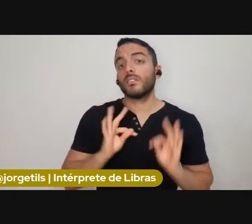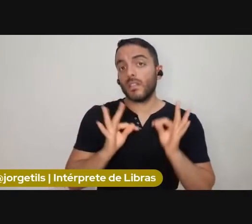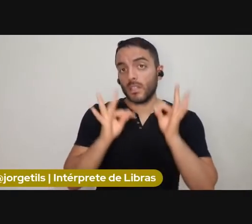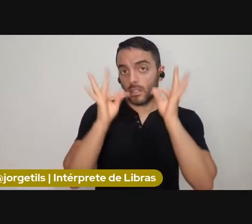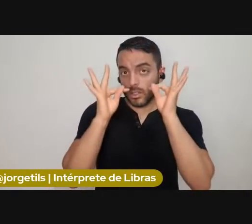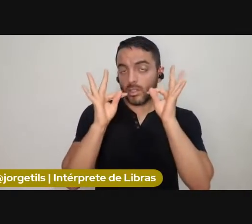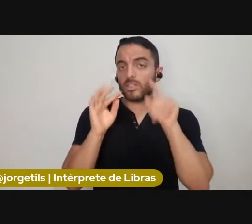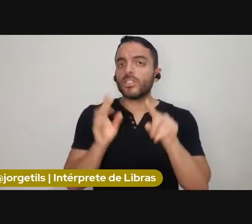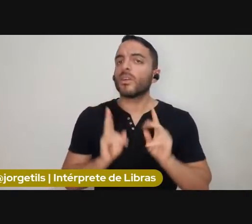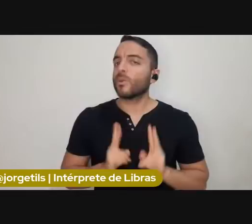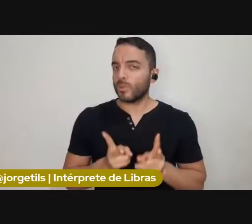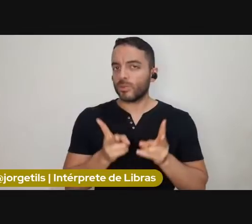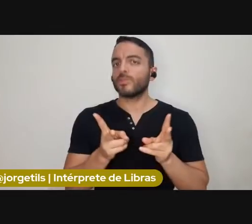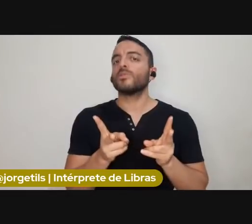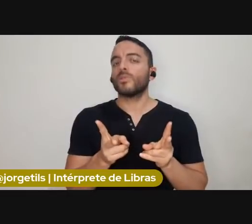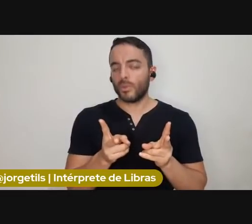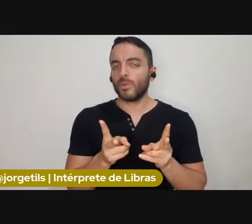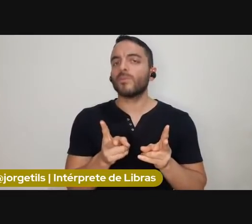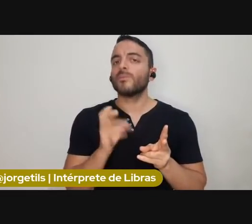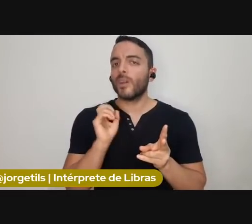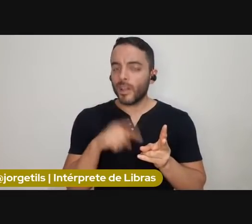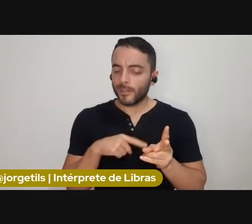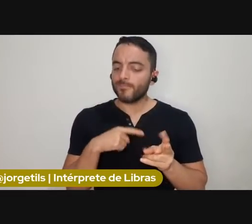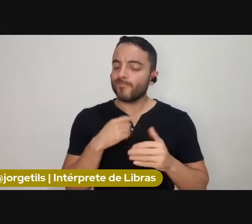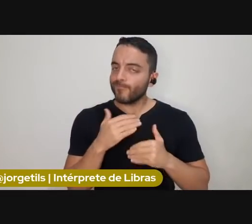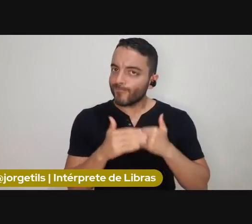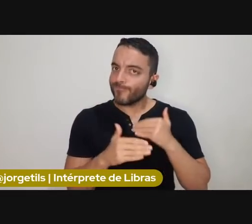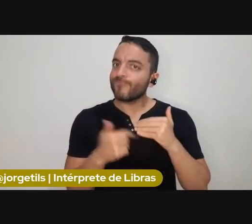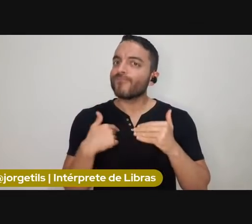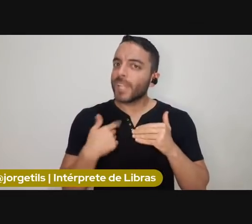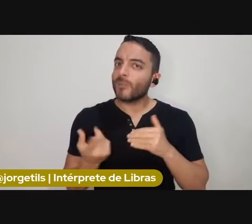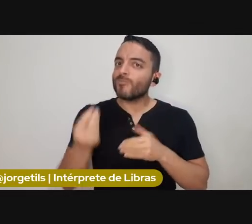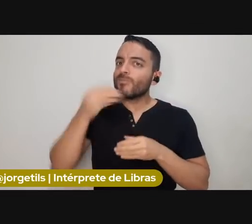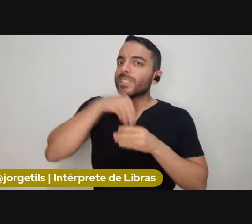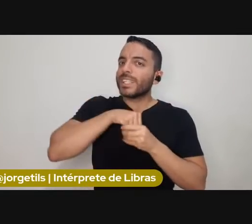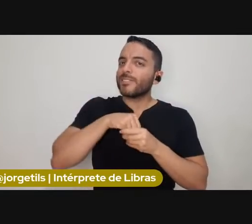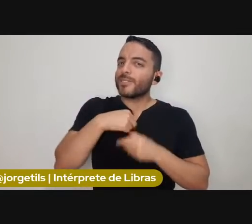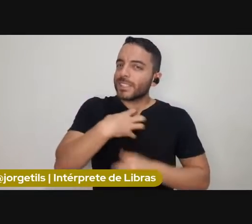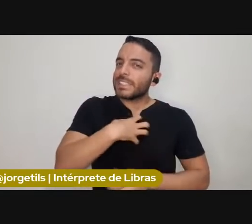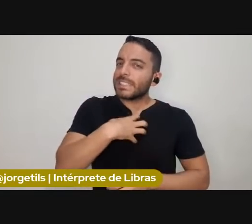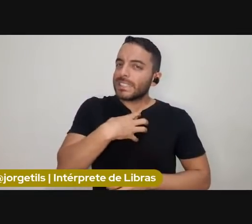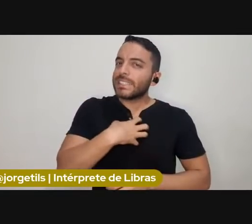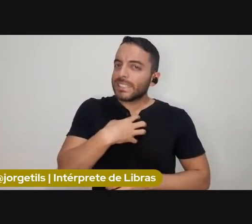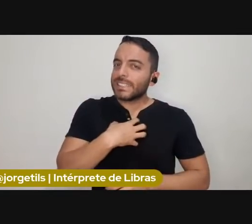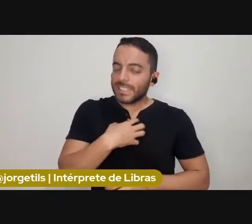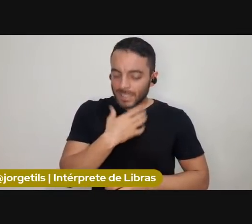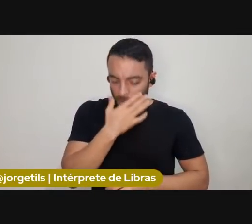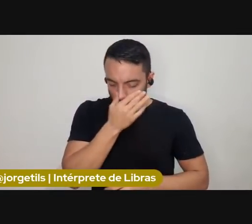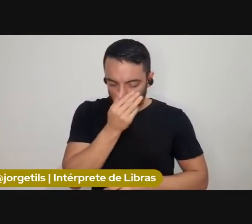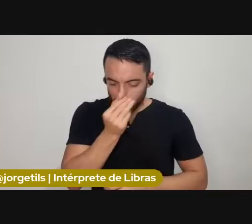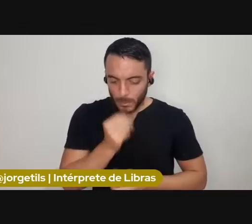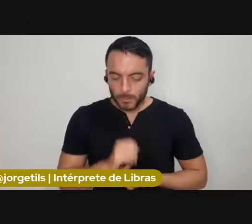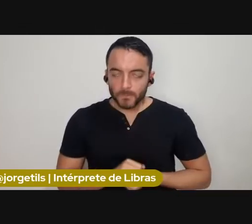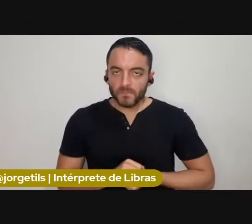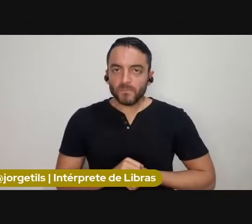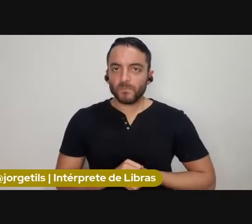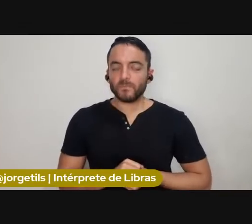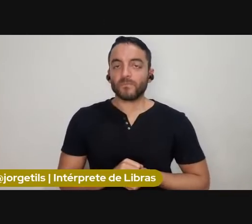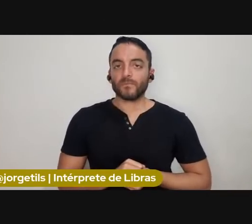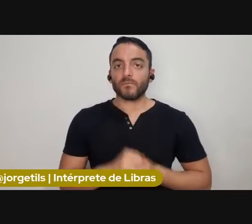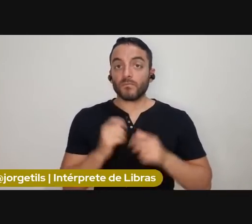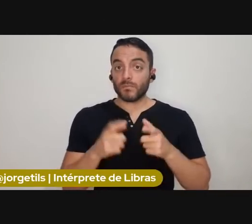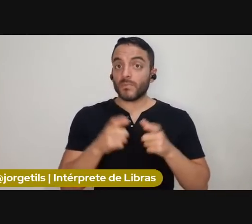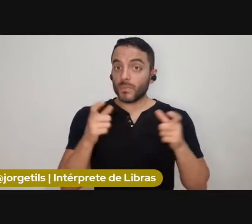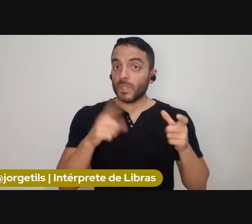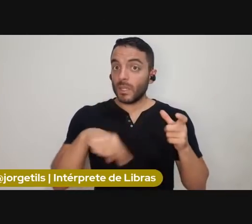continuou a me habitar. Muitos de vocês, todos que estão aqui, devem se lembrar, por exemplo, de uma